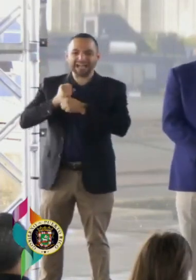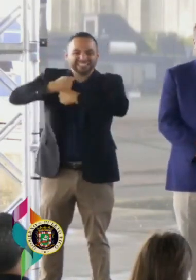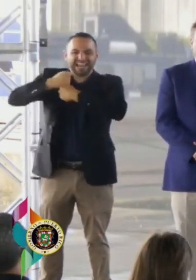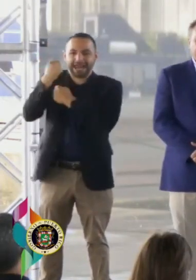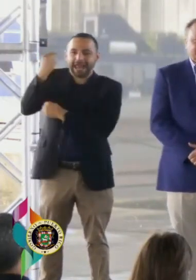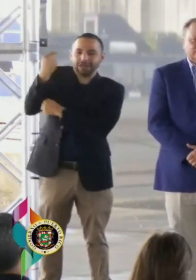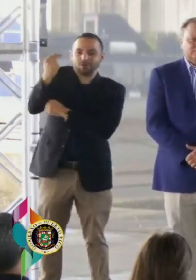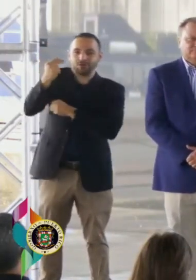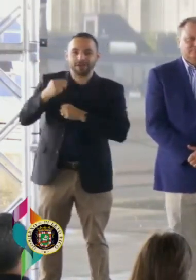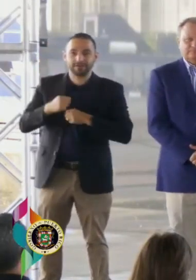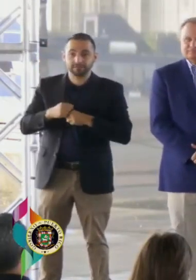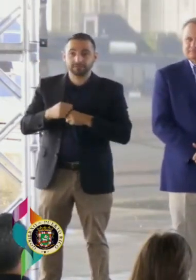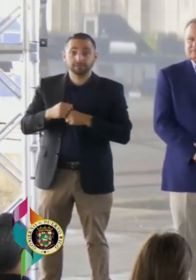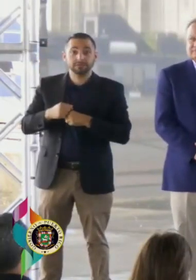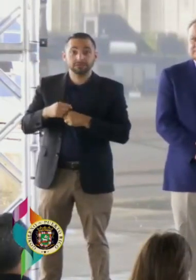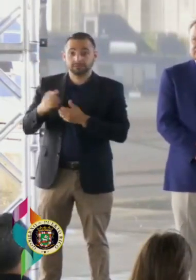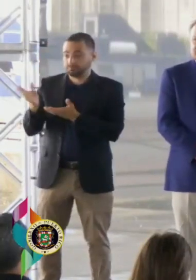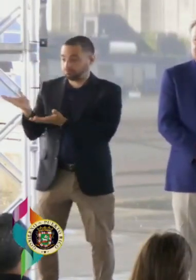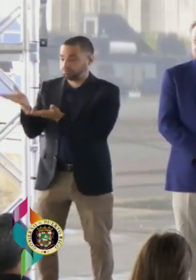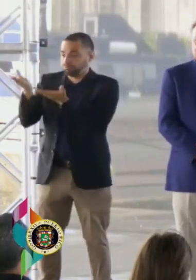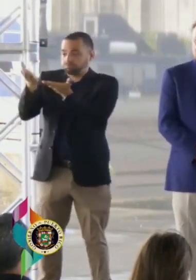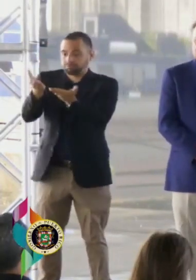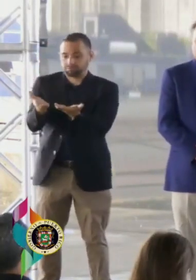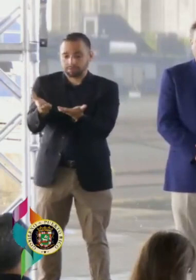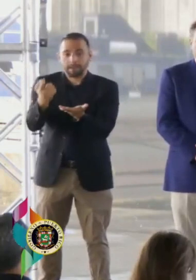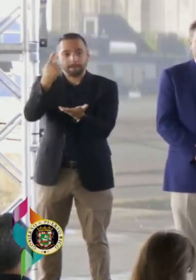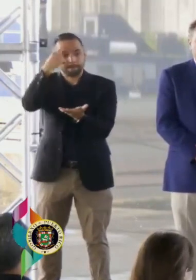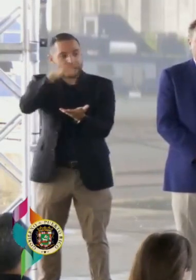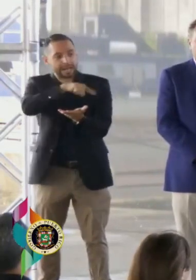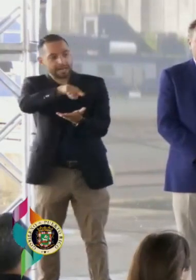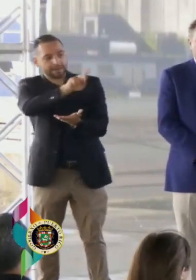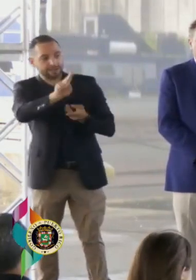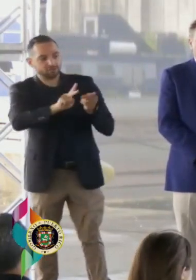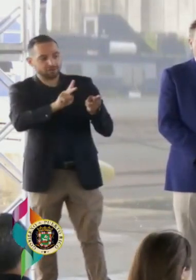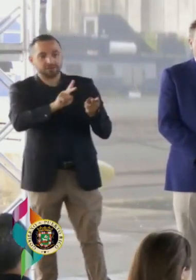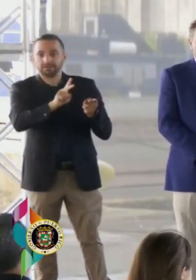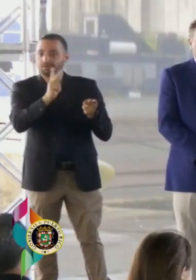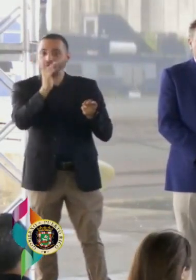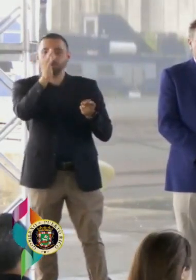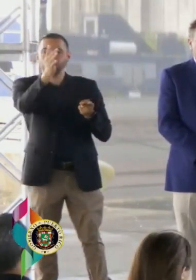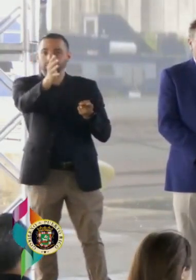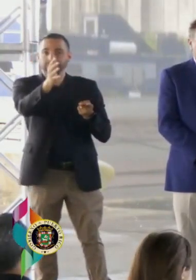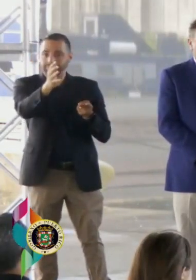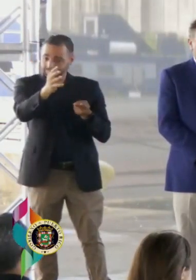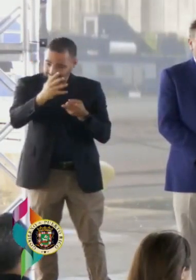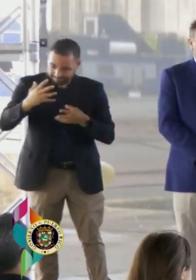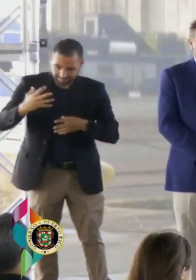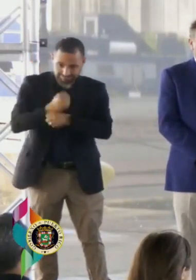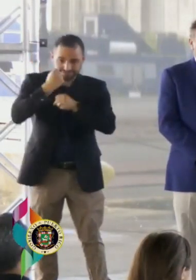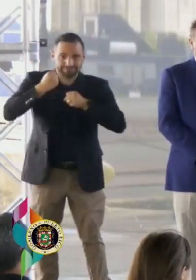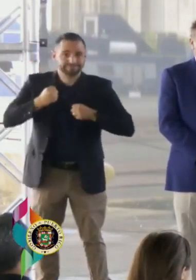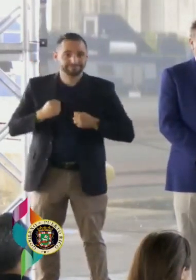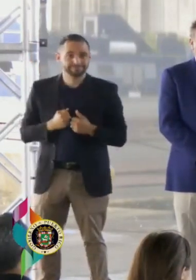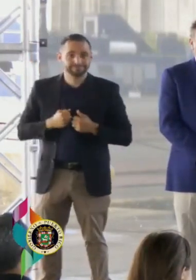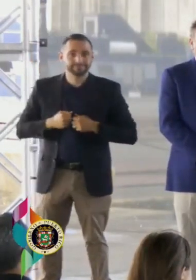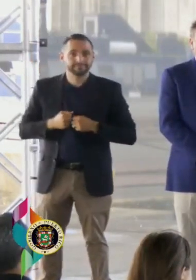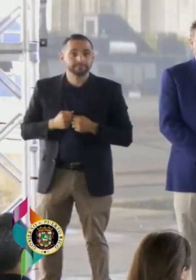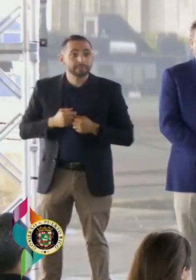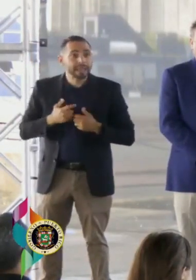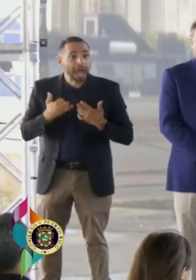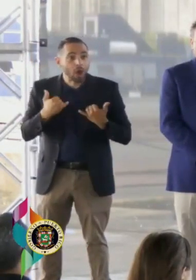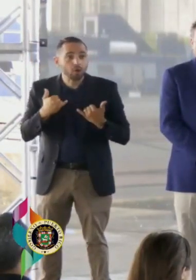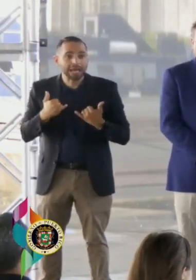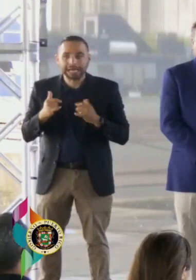mencionó esto es un legado que usted le deja a las próximas generaciones ahora corresponde trabajar duro en equipo para